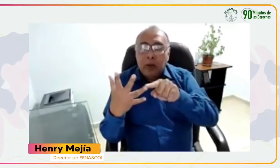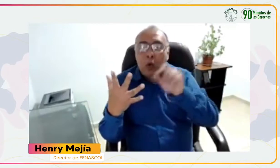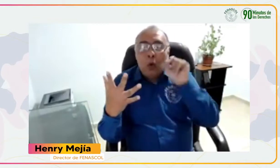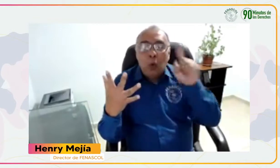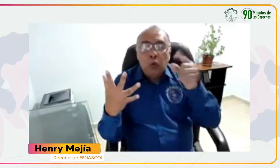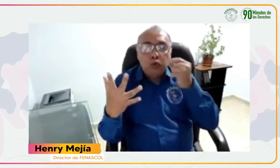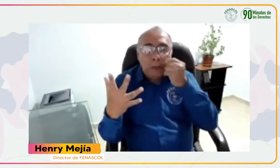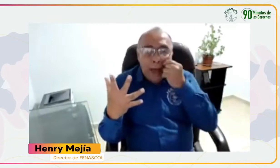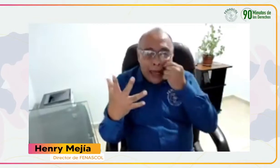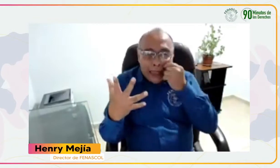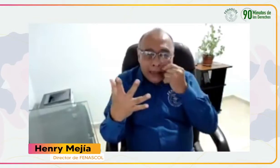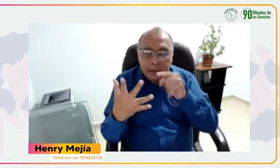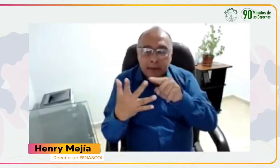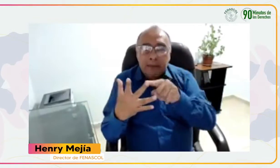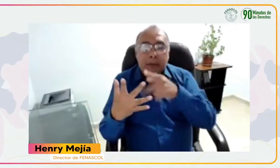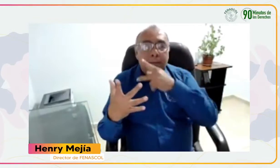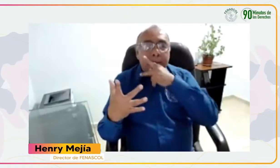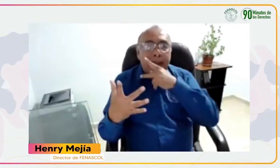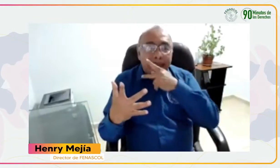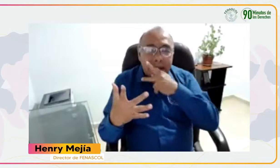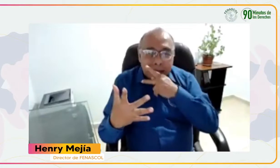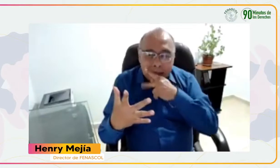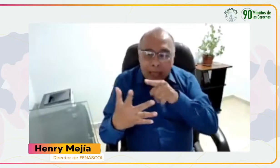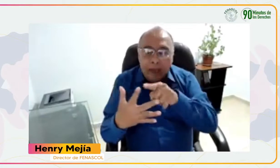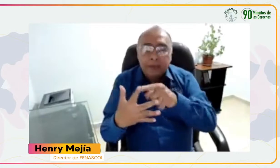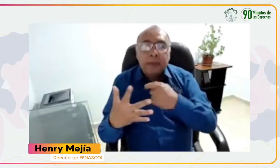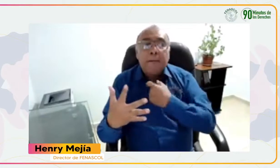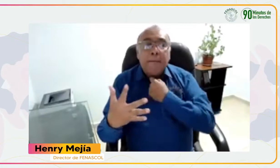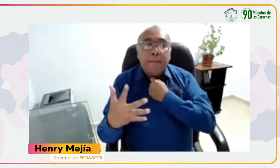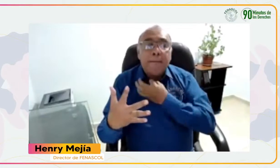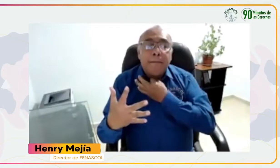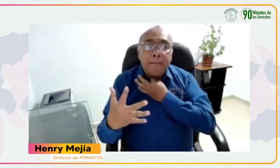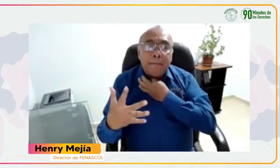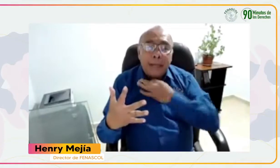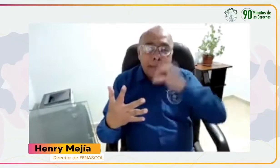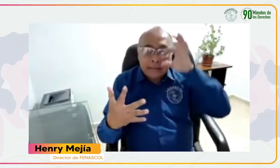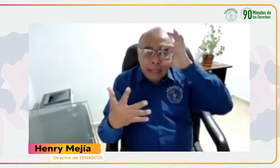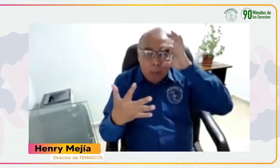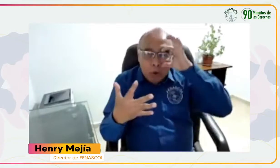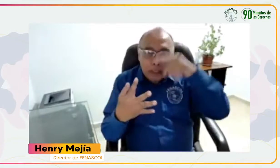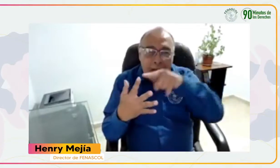Marta, estaba Luz Mari, estaba Patricia,